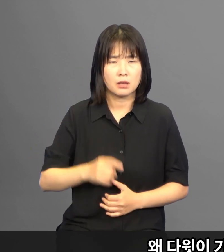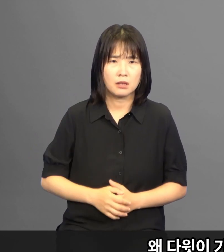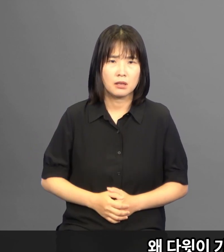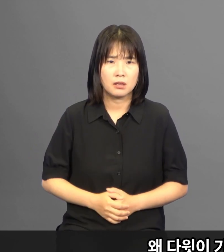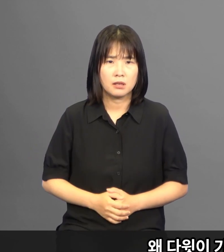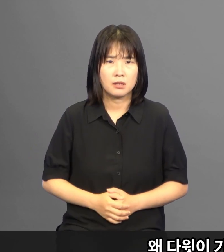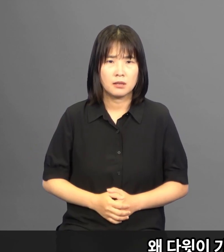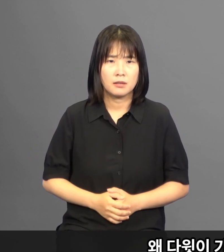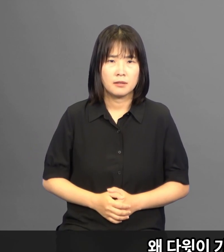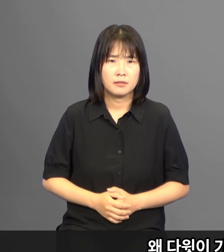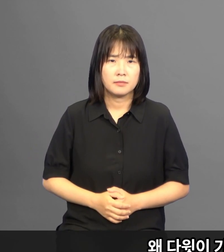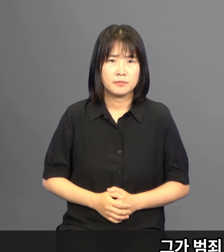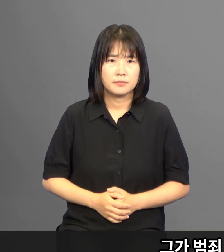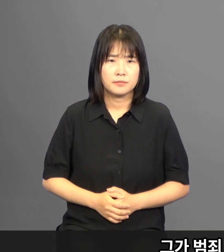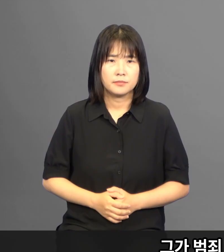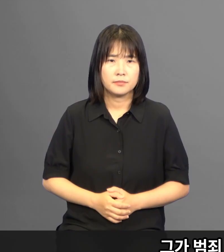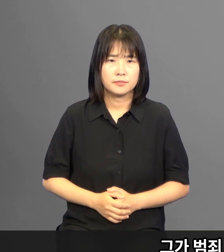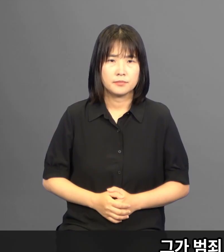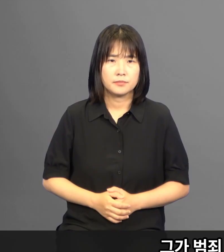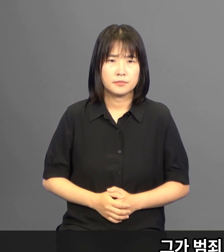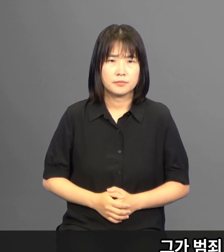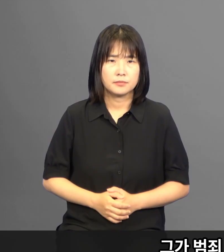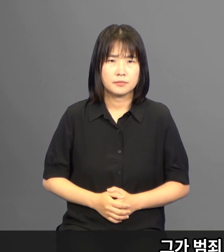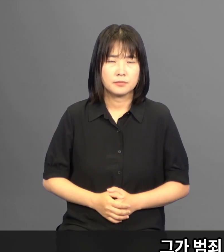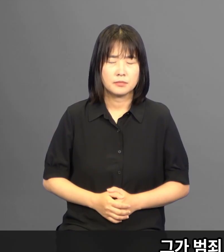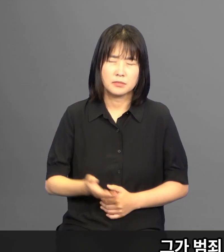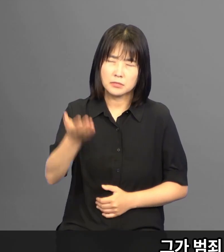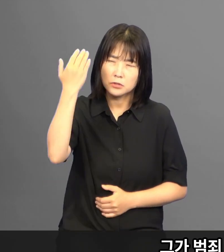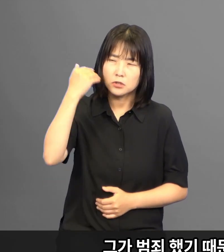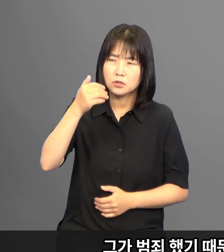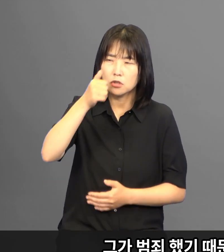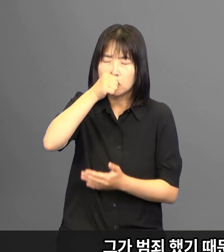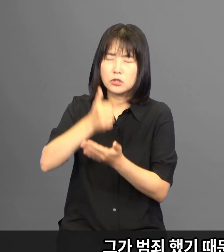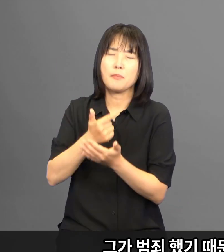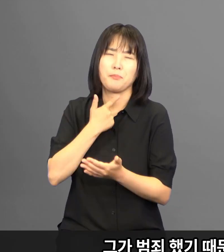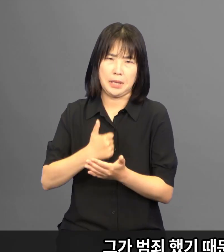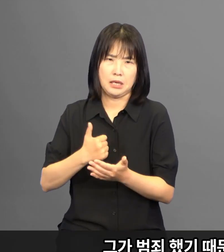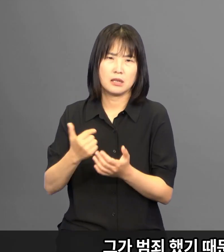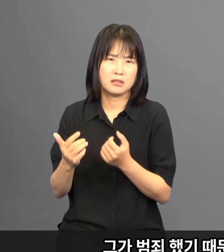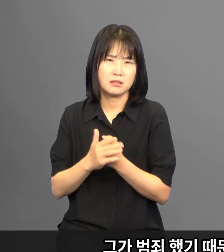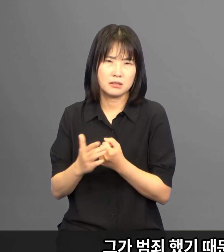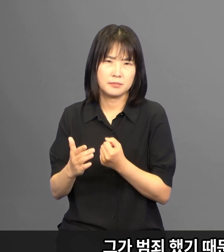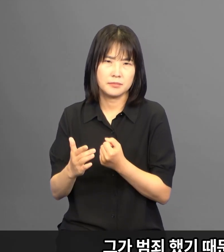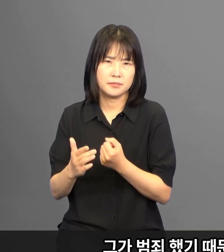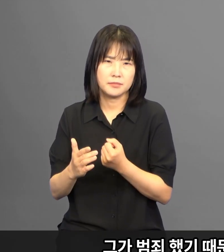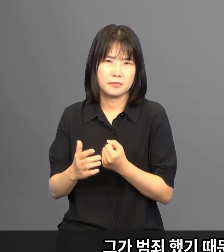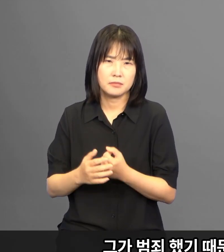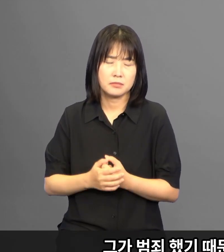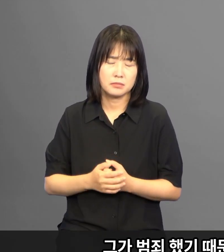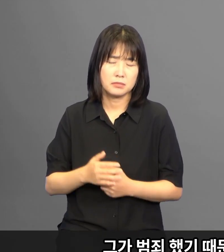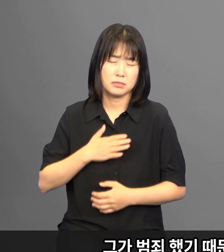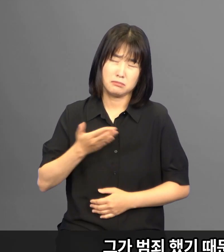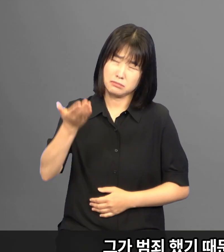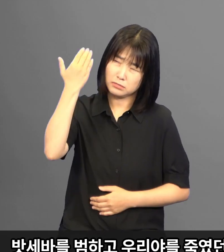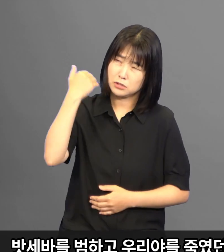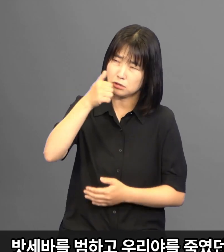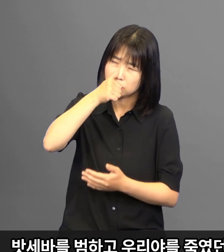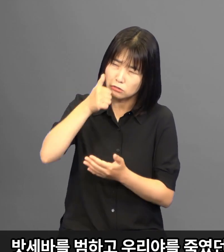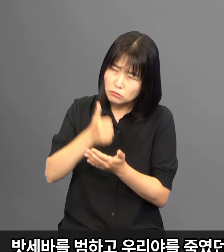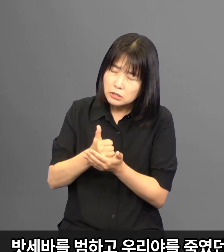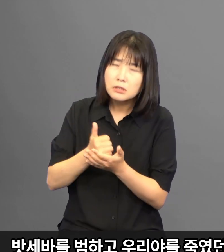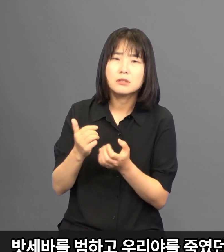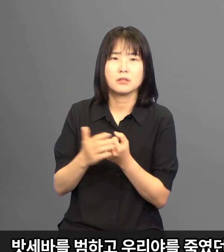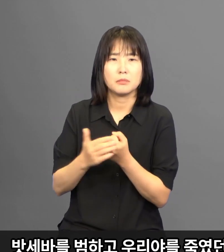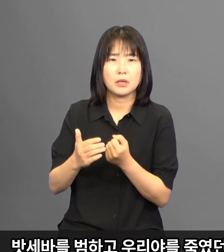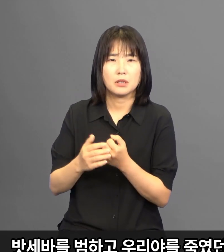있었을까요? 그가 범죄했기 때문입니다. 그가 범죄했기 때문에, 자신의 과거 때문이죠.